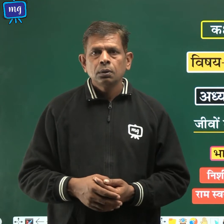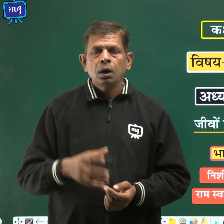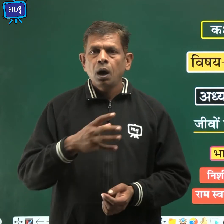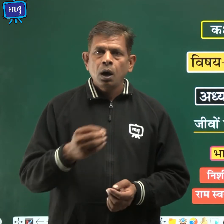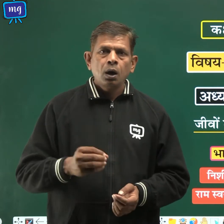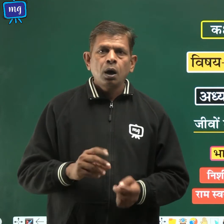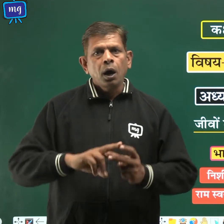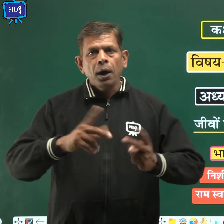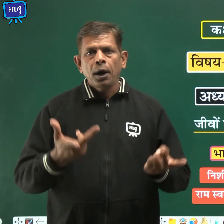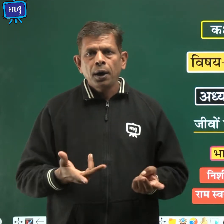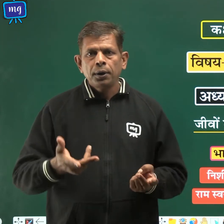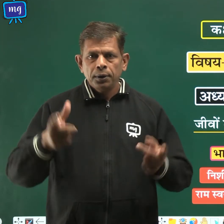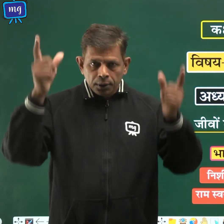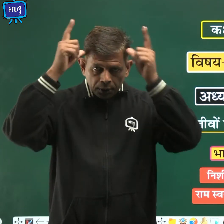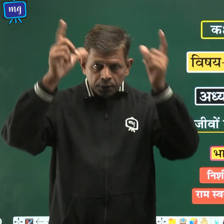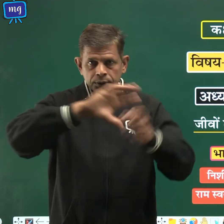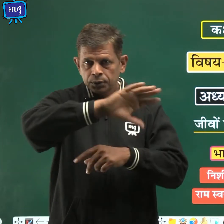और अन्य जीवों में